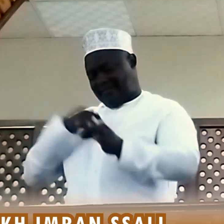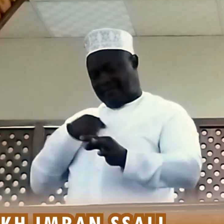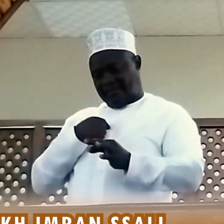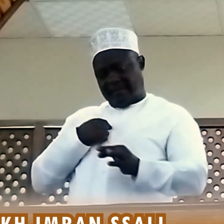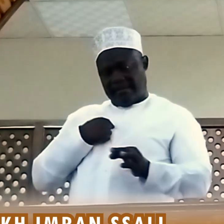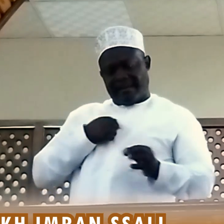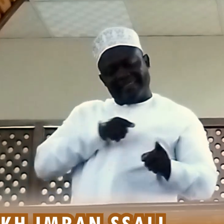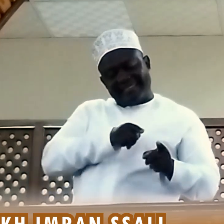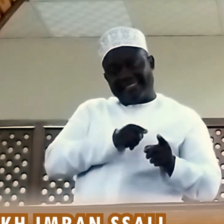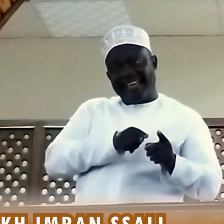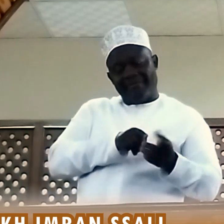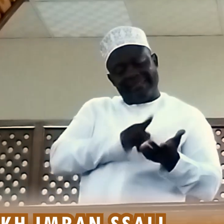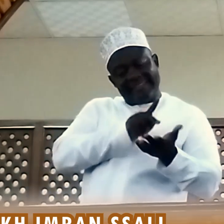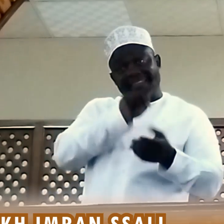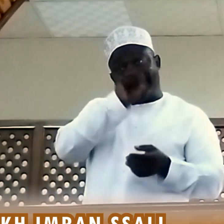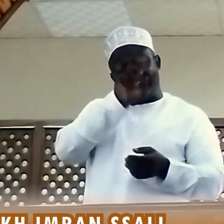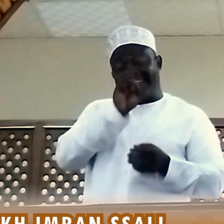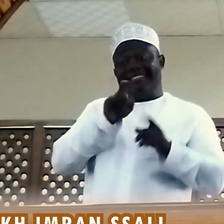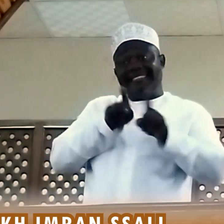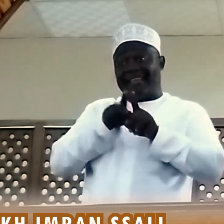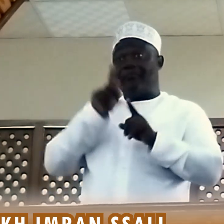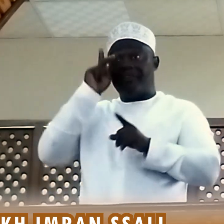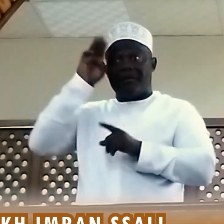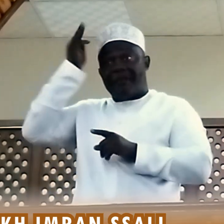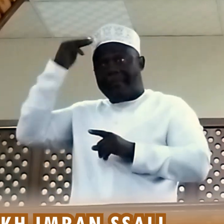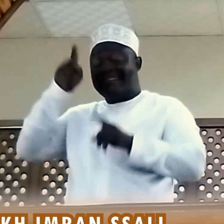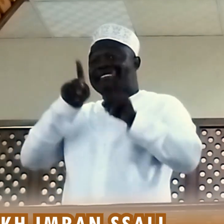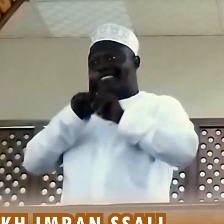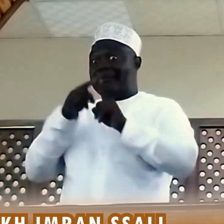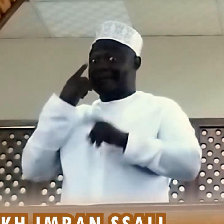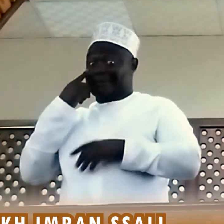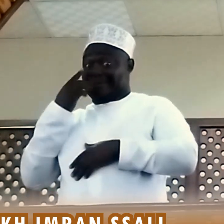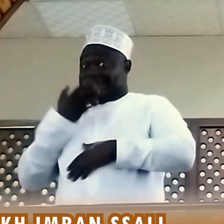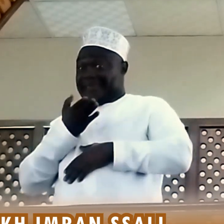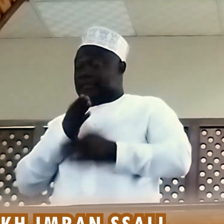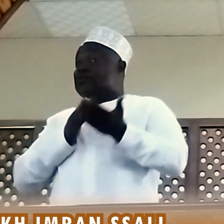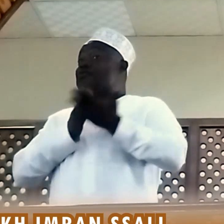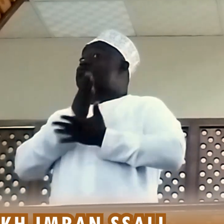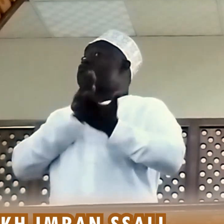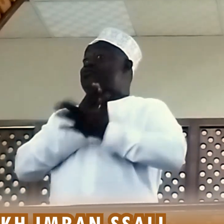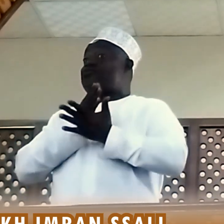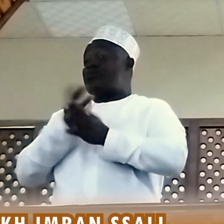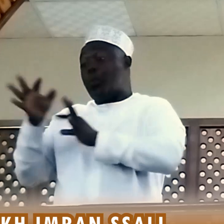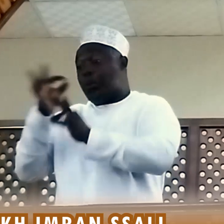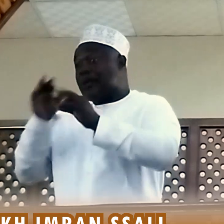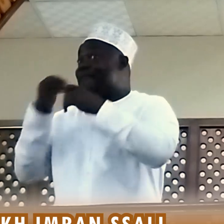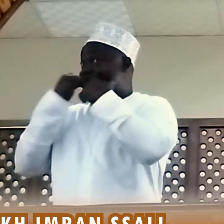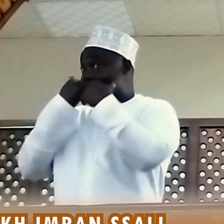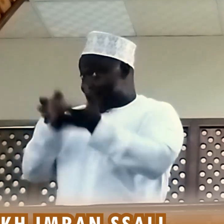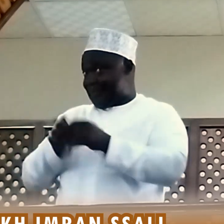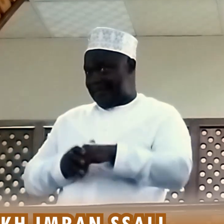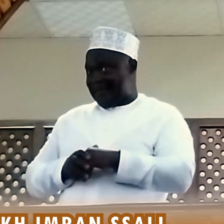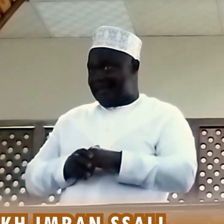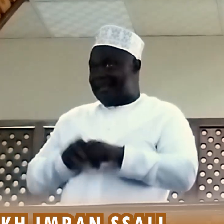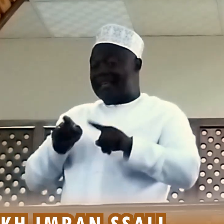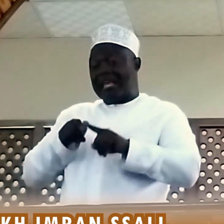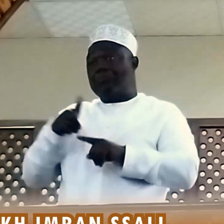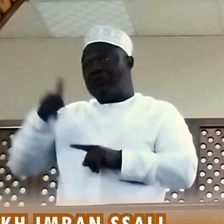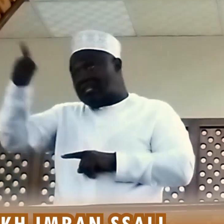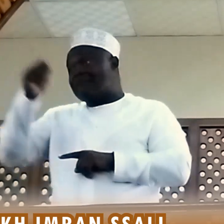yaatemyeko ate ayinza n'okuba nga sallallahu alaihi wasallama alina nekyeraba ekirala nga ddala tebyali birabo ye yennyini